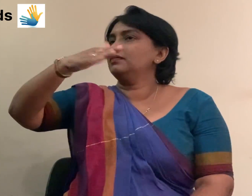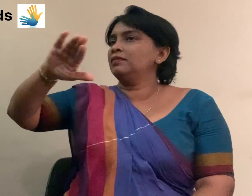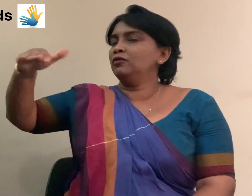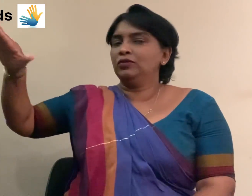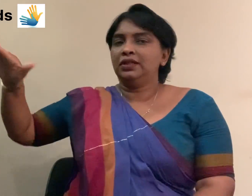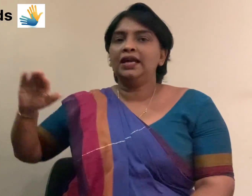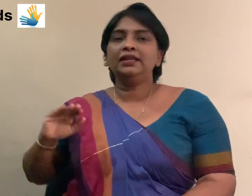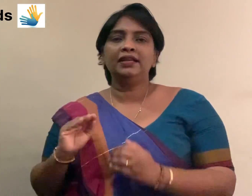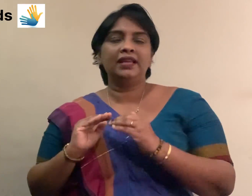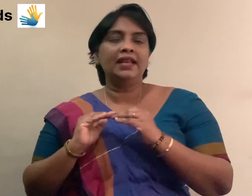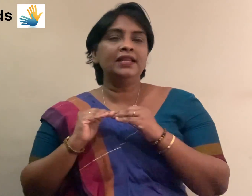අර